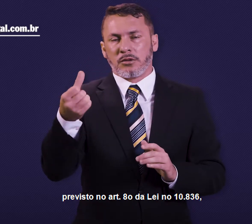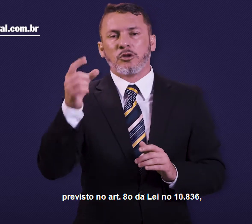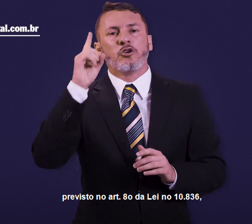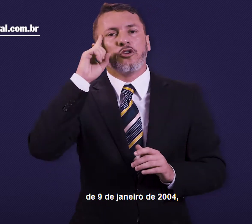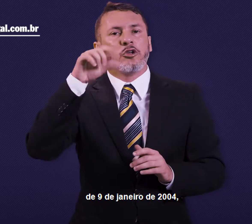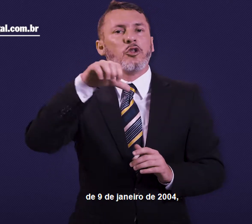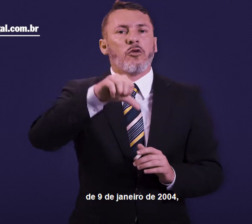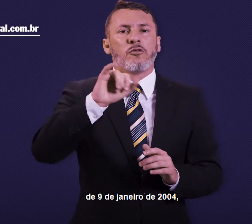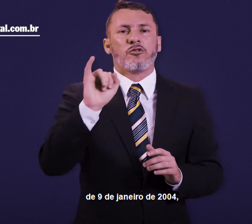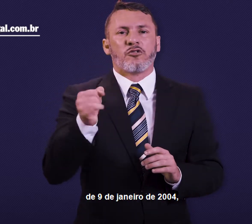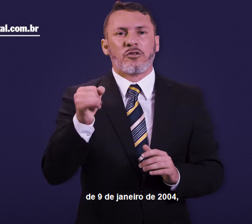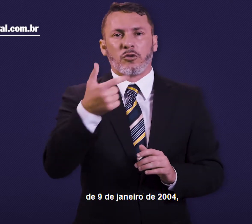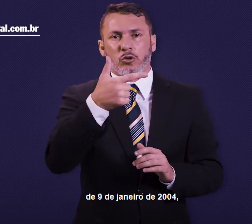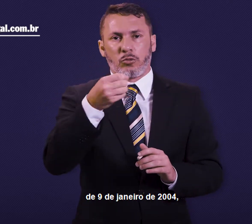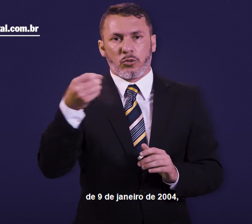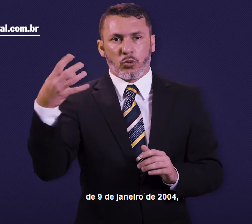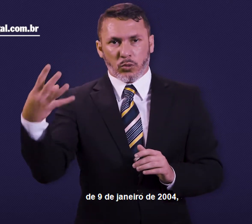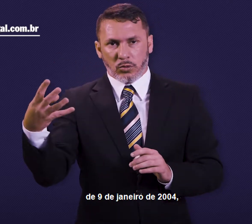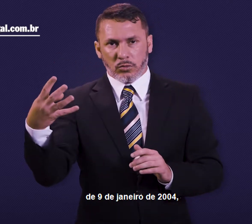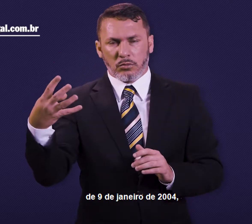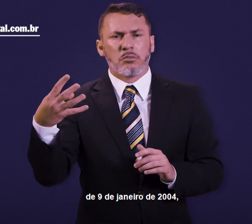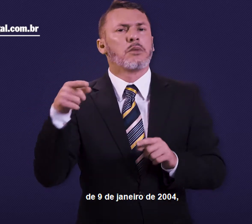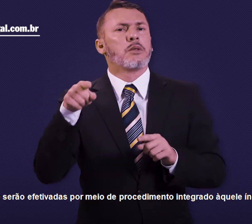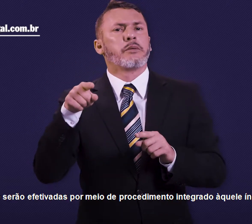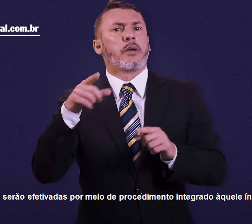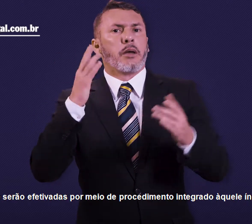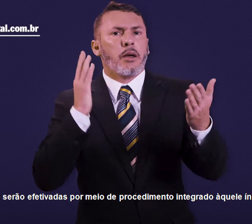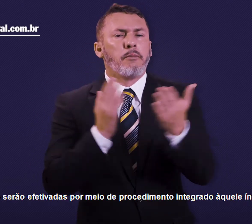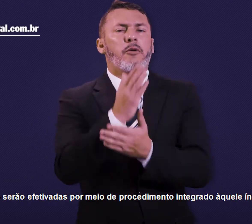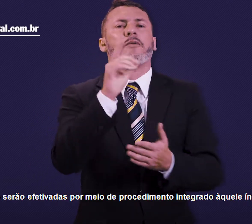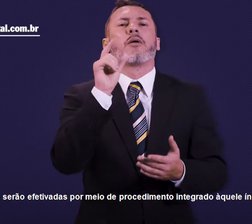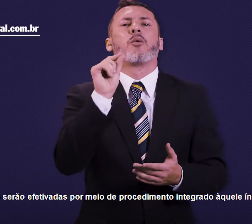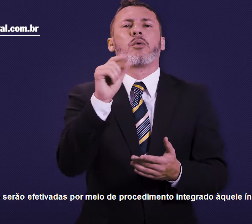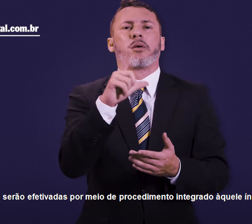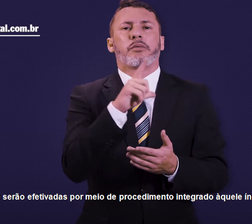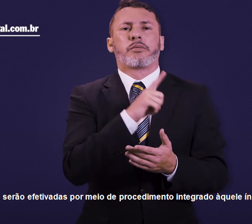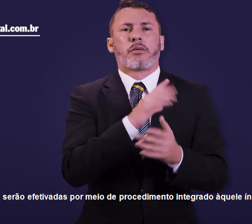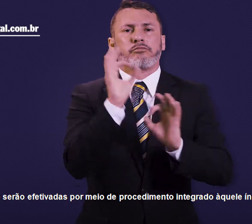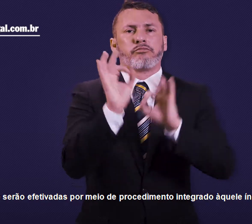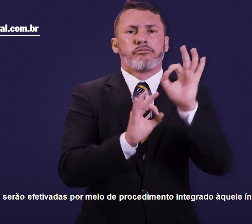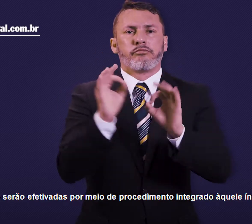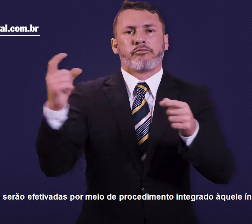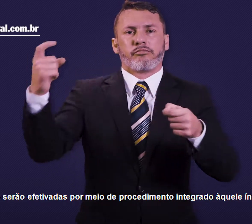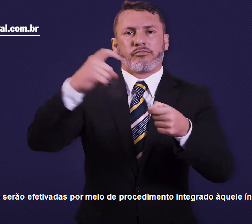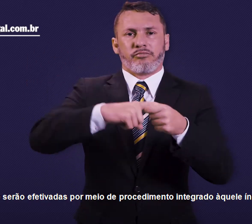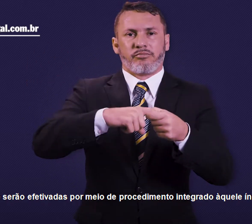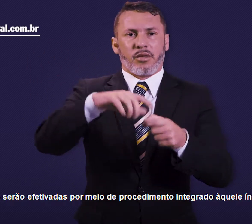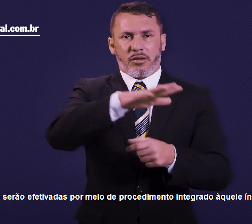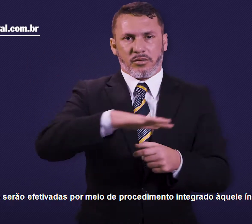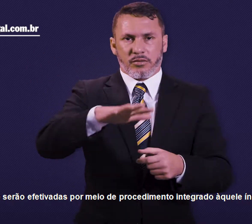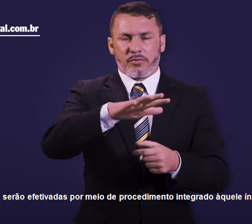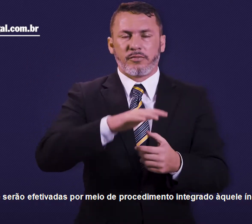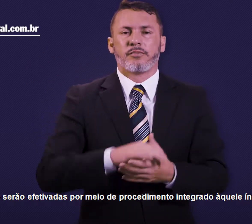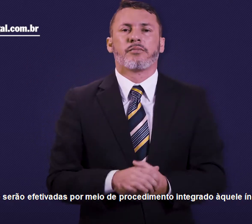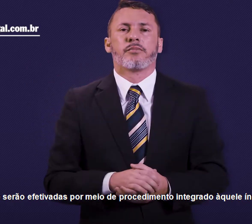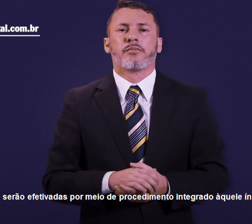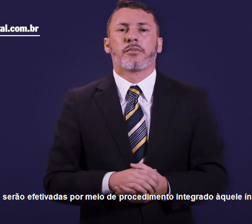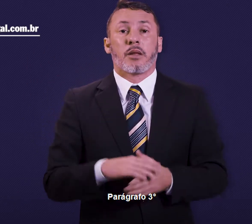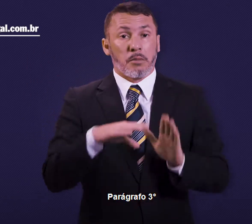10.836, de 9 de janeiro de 2004, e serão efetivadas por meio de procedimento integrado àquele índice.